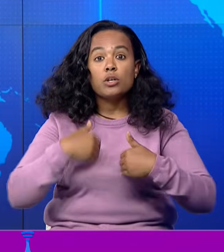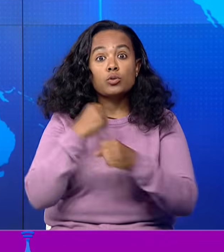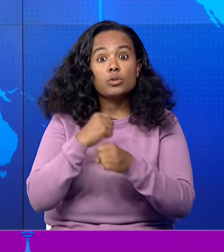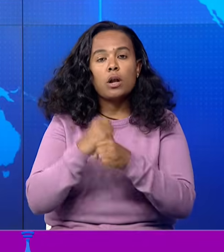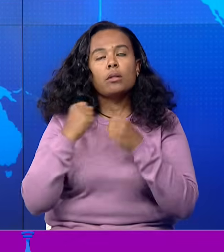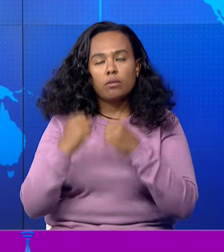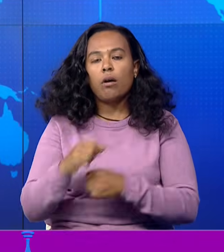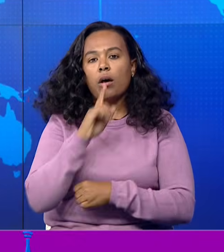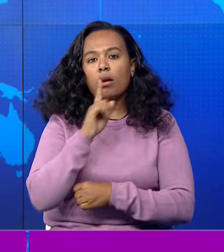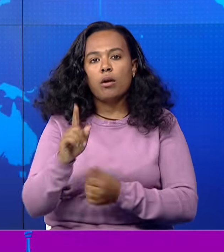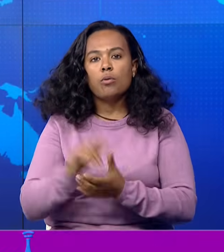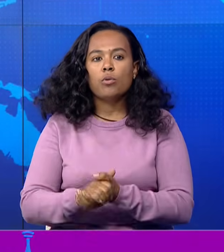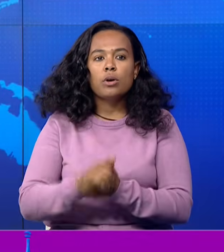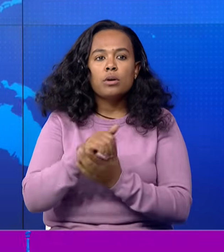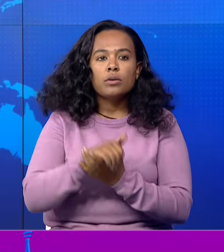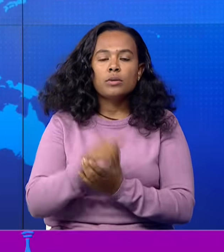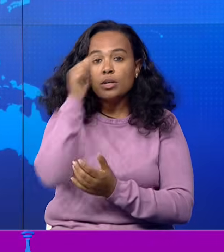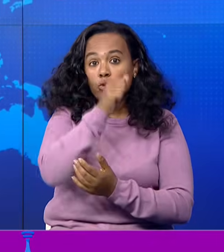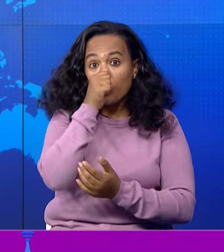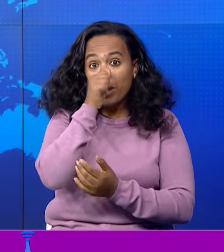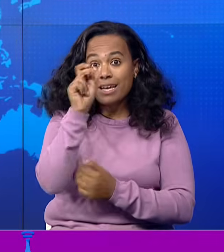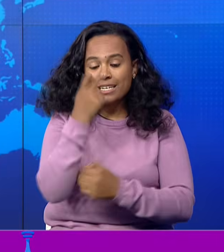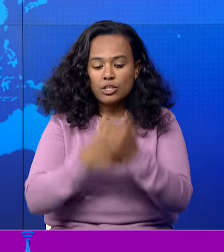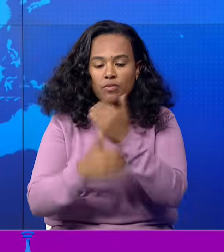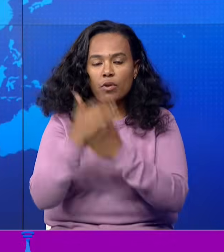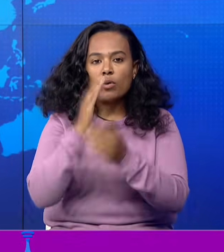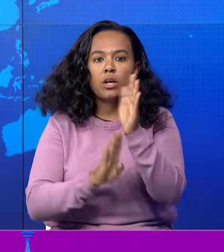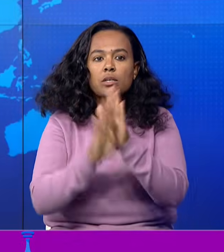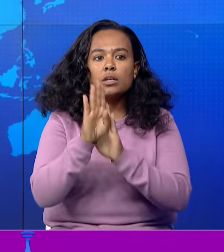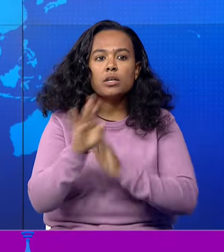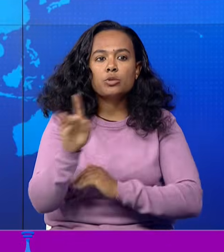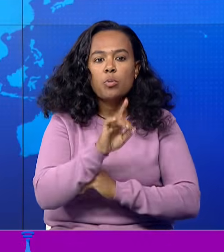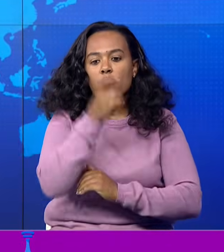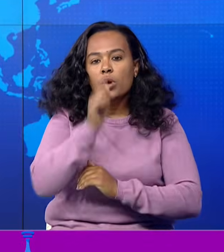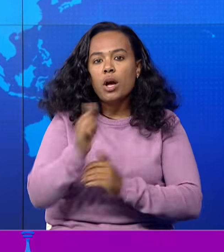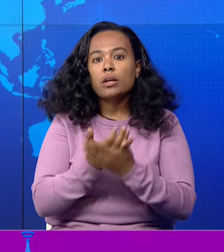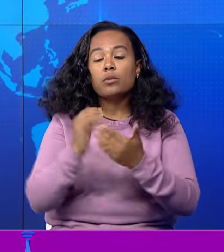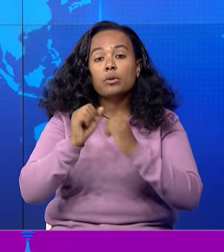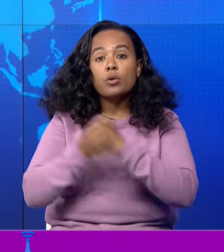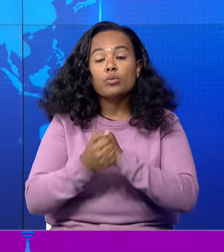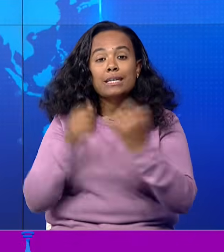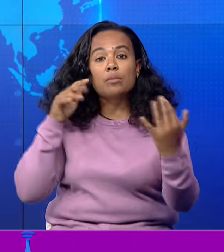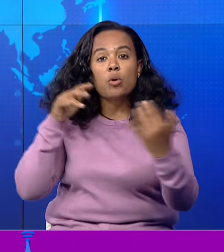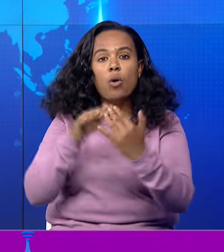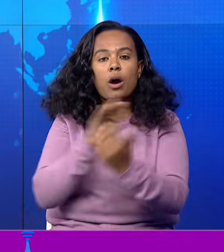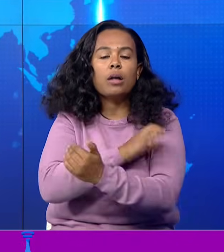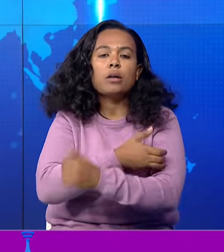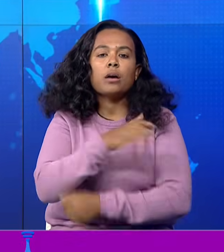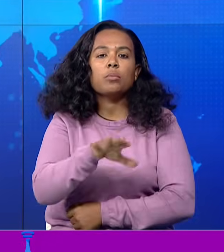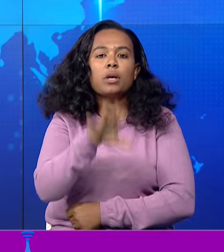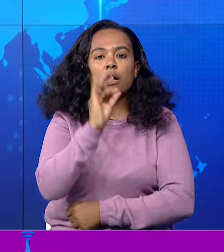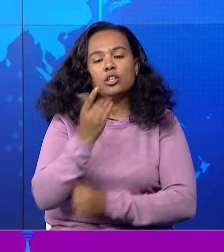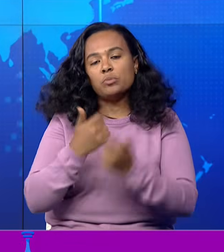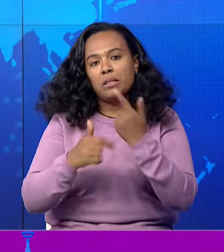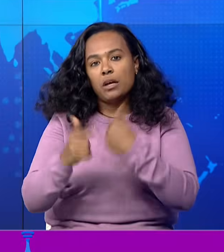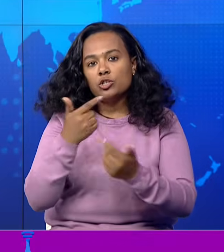ነው። ኢትዮጵያ የደን ሽፋኗን እያሳደገች በመሆኑ የአየር ንብረት ለውጥን ለመዋጋት አቅም እያገኘች መጥታለች።